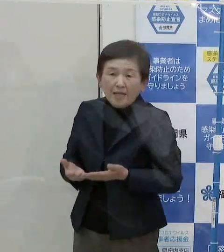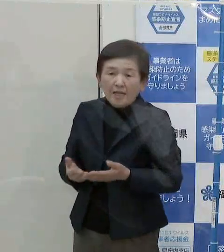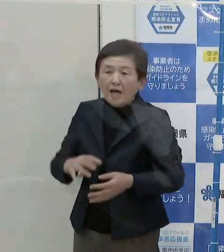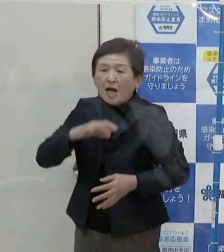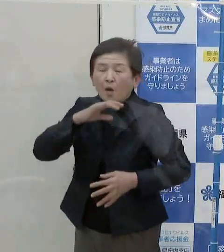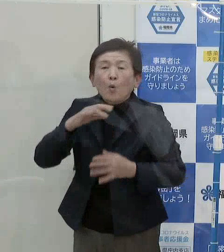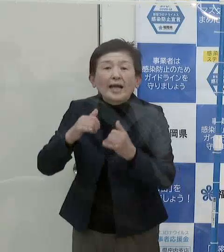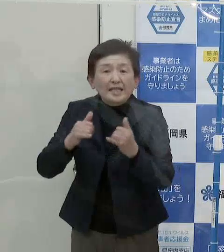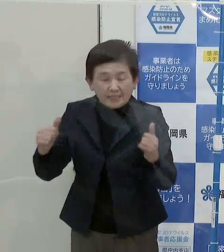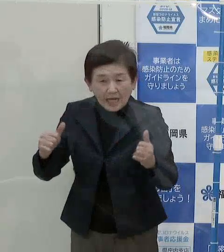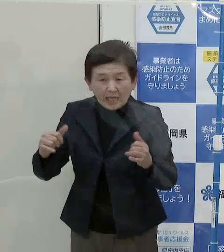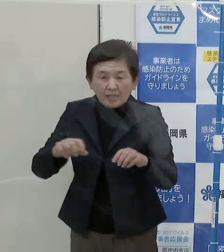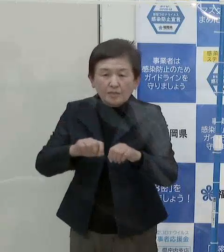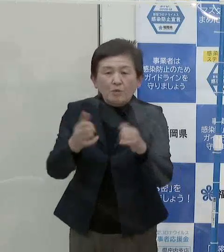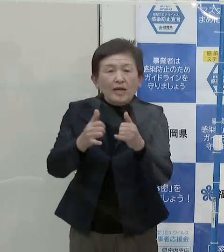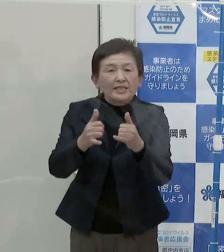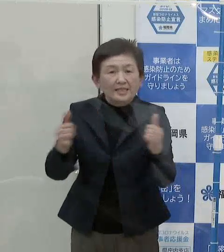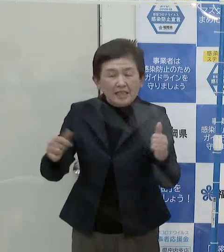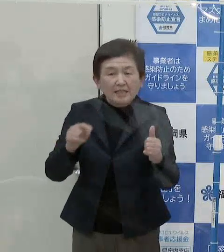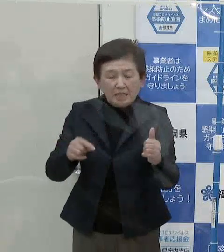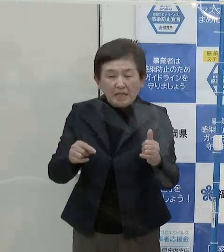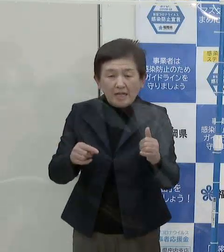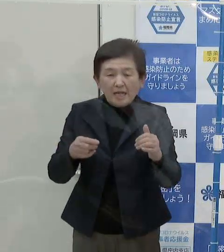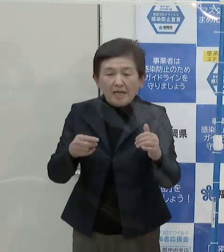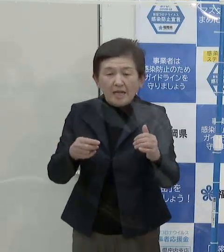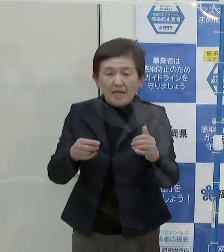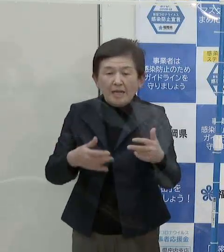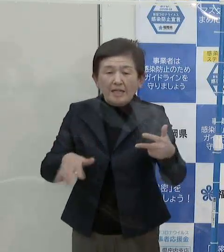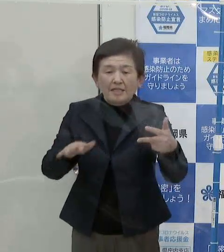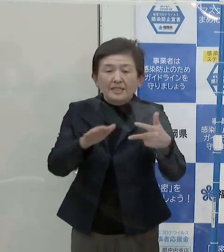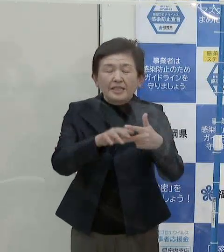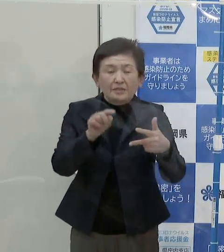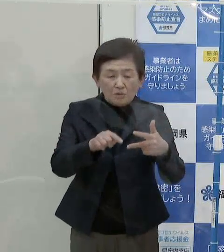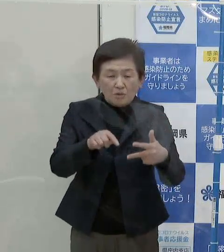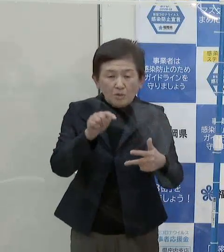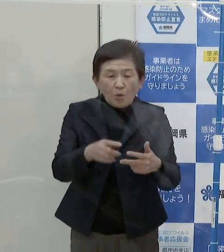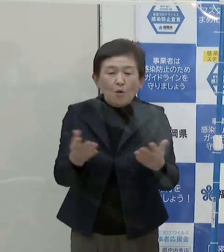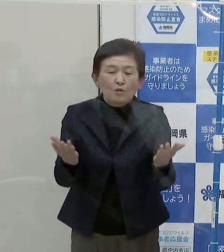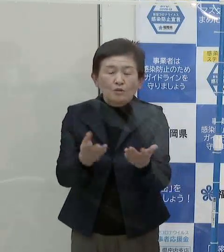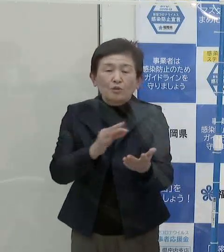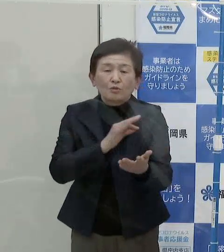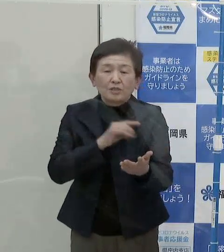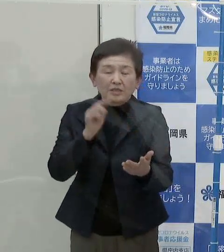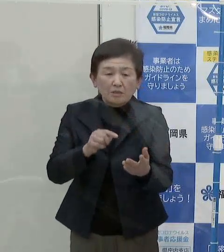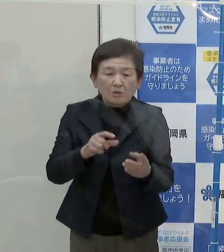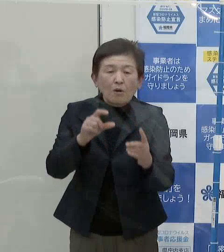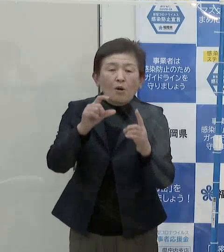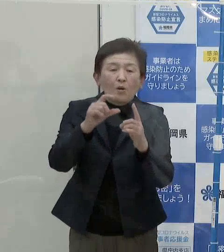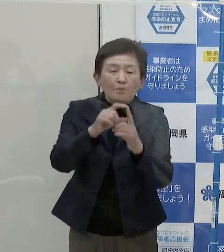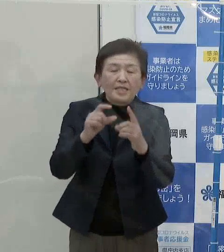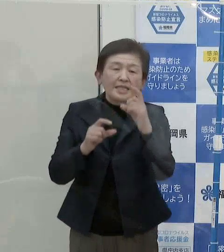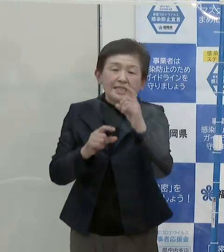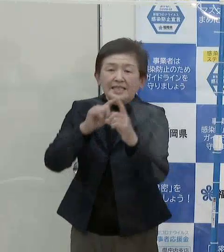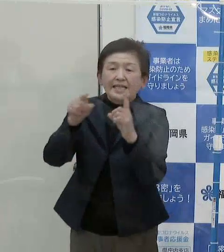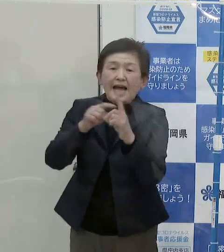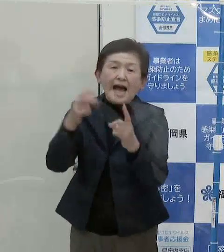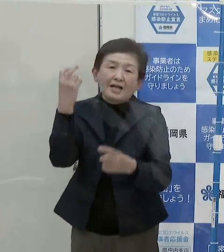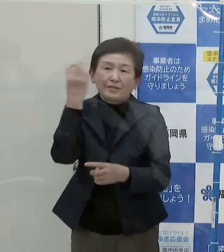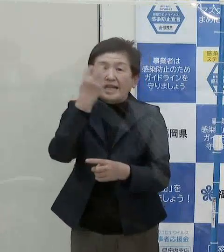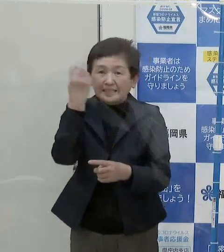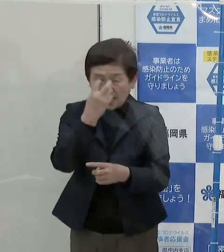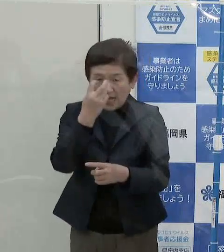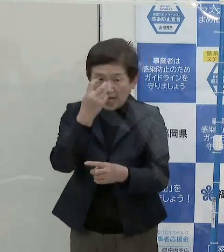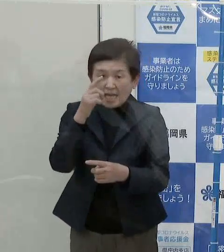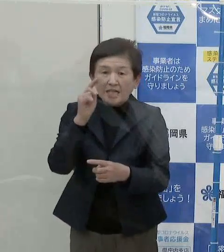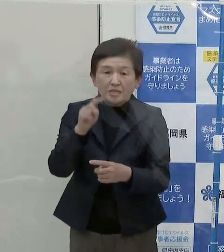高齢者あるいは障害者の方々が入所されている施設の職員の方々の PCR 検査、これは逆に言えば接する